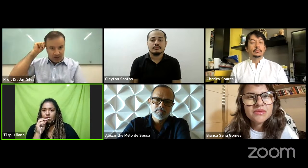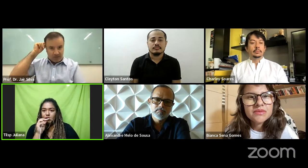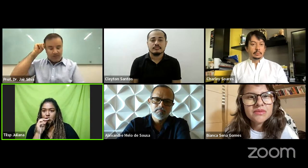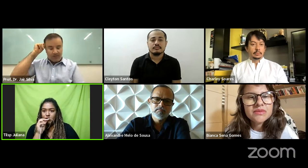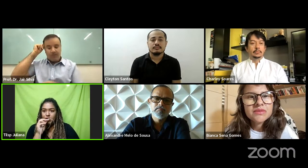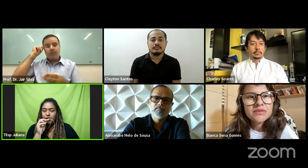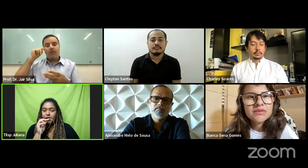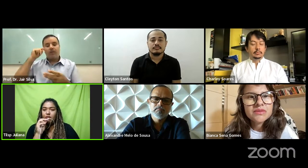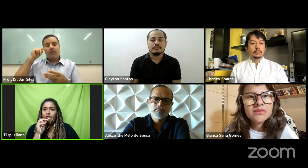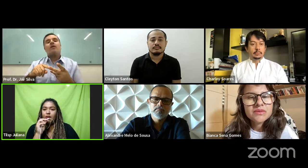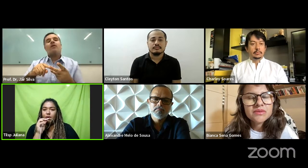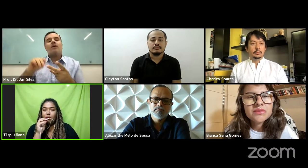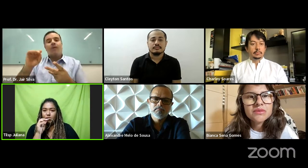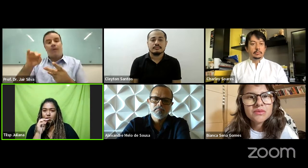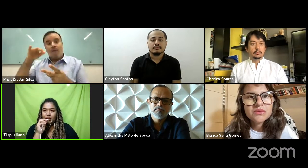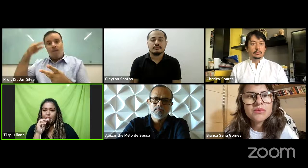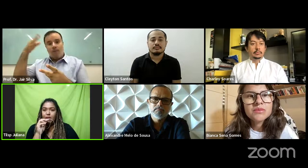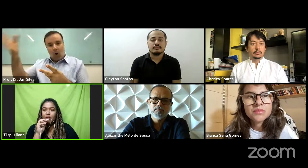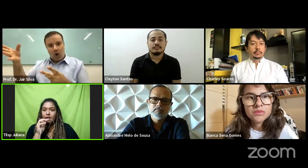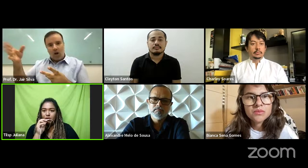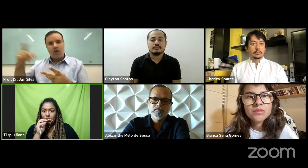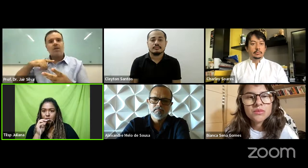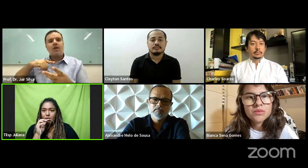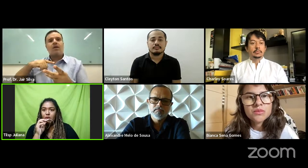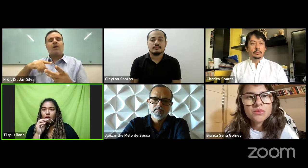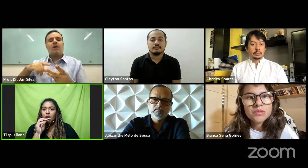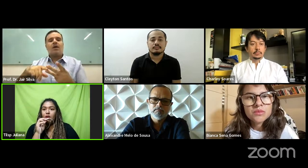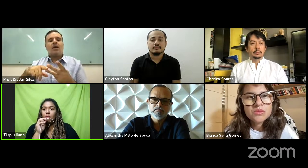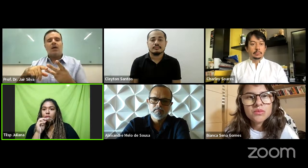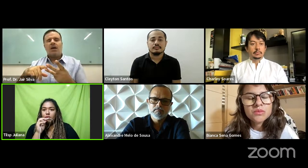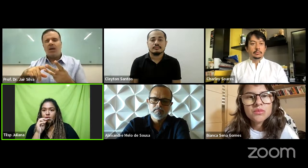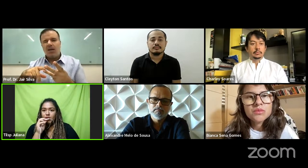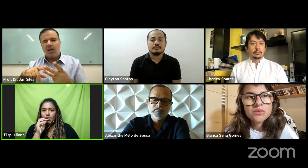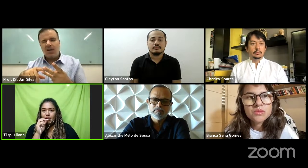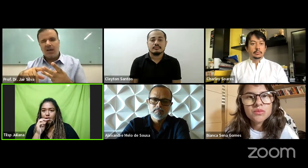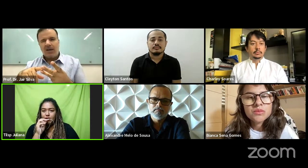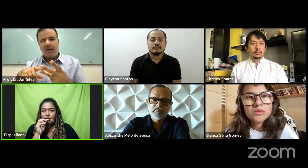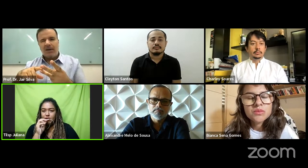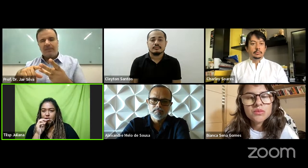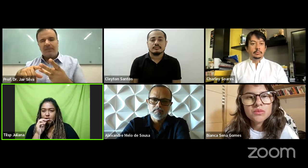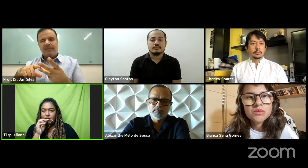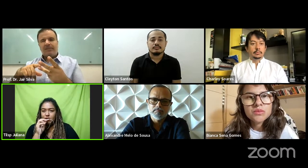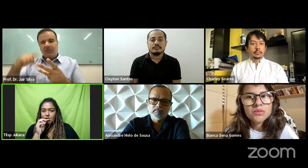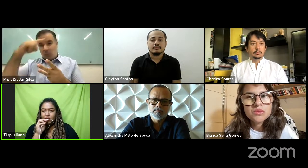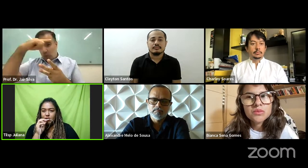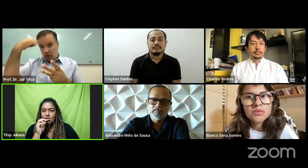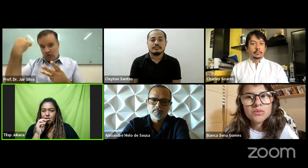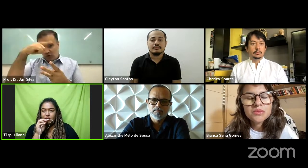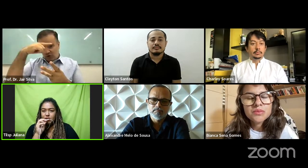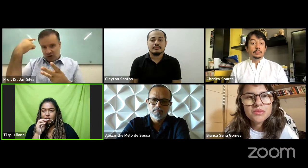Nós temos professores daqui da UFAL na banca, como o professor Adê.